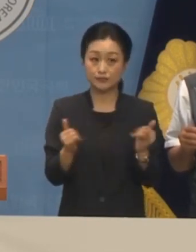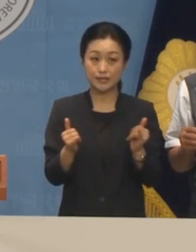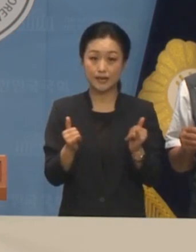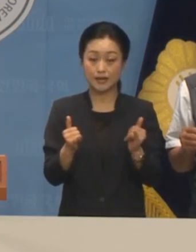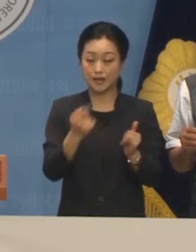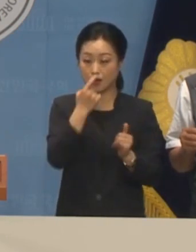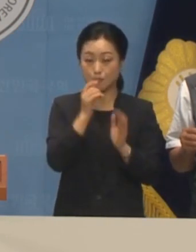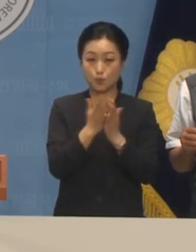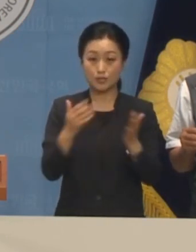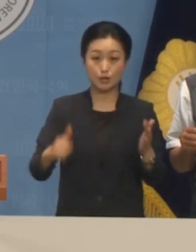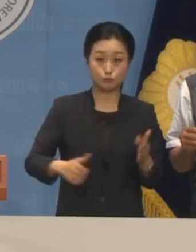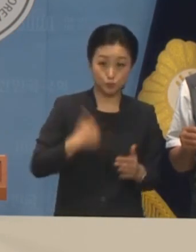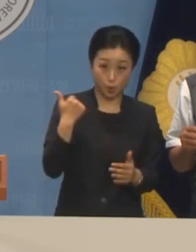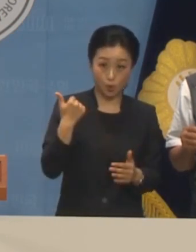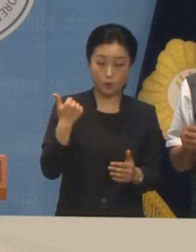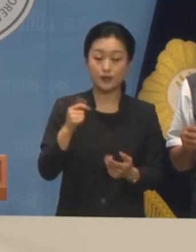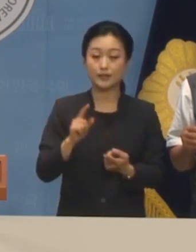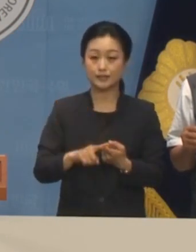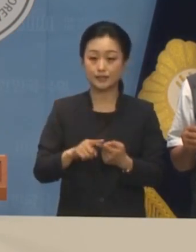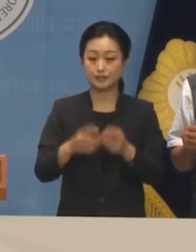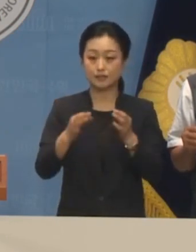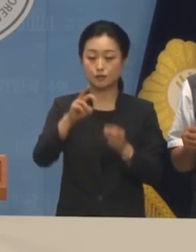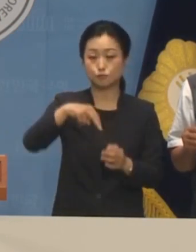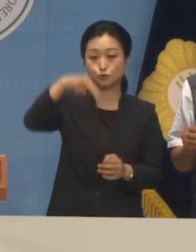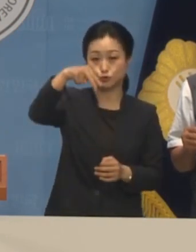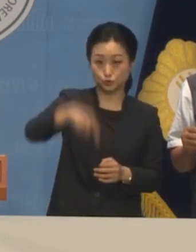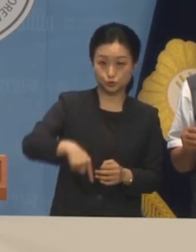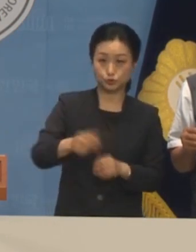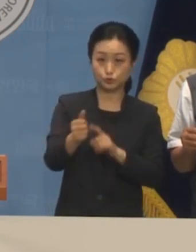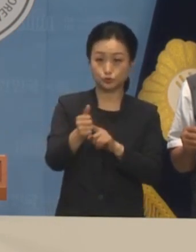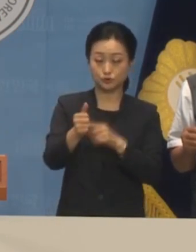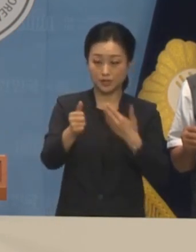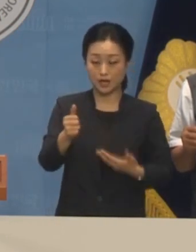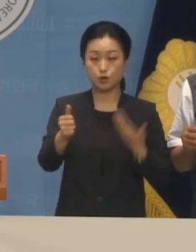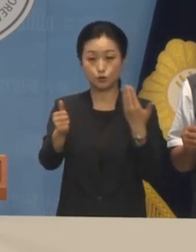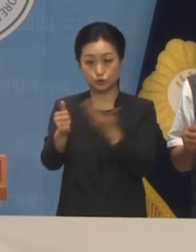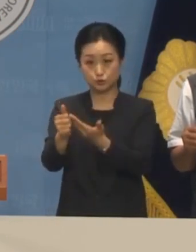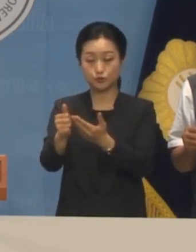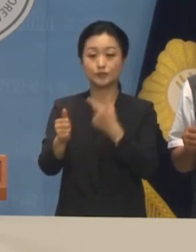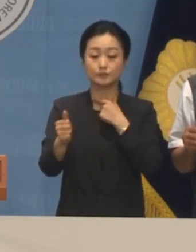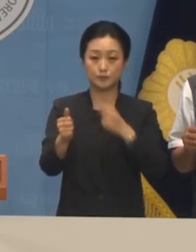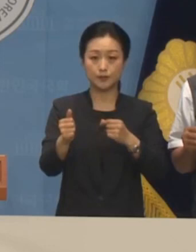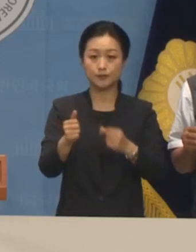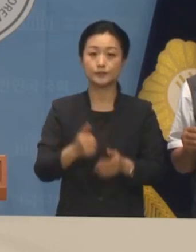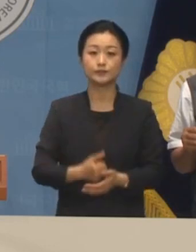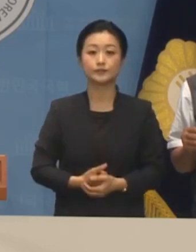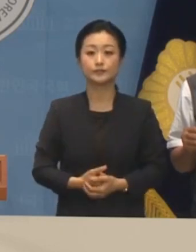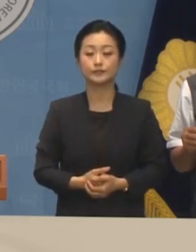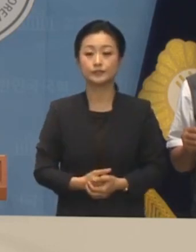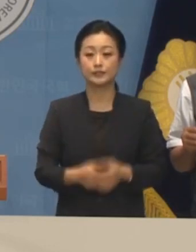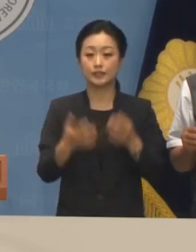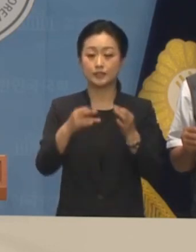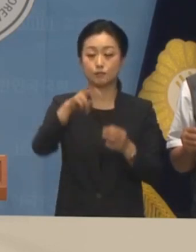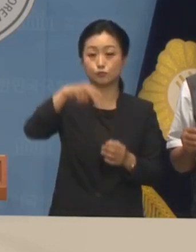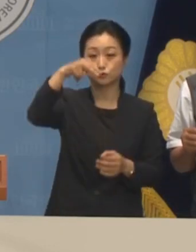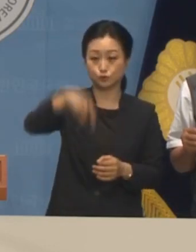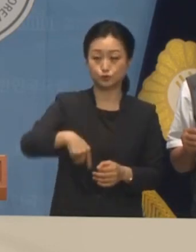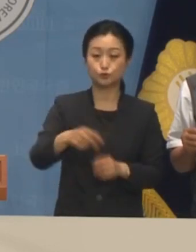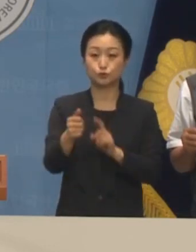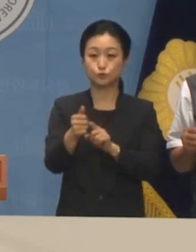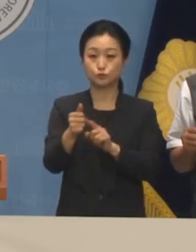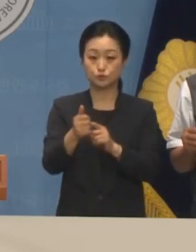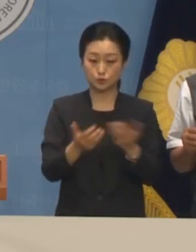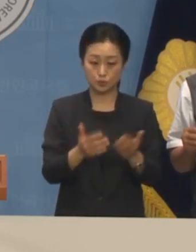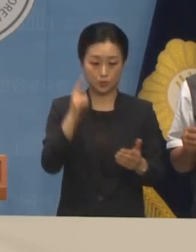당사자의 분노의 목소리를 김수 후보자에게 똑똑히 주겠습니다 보